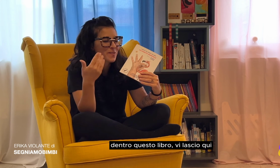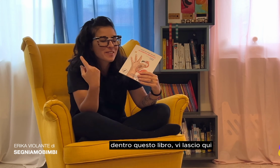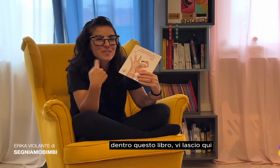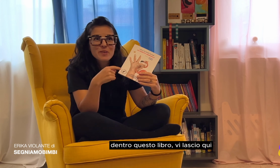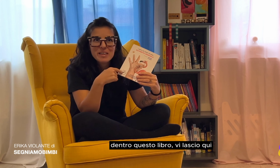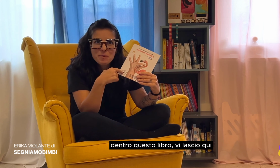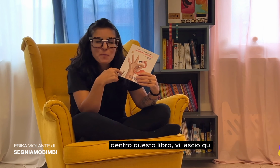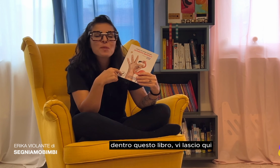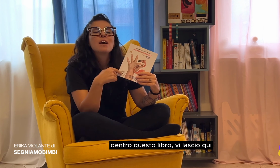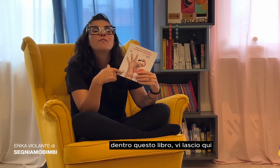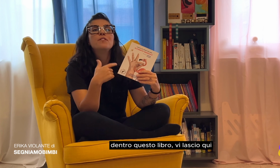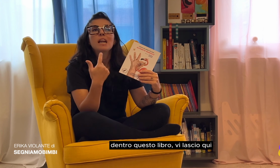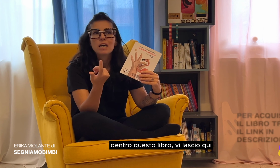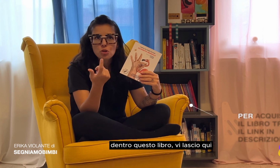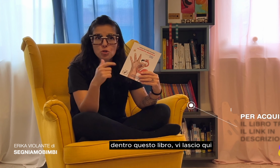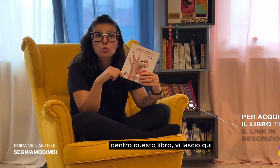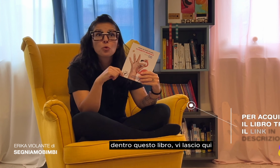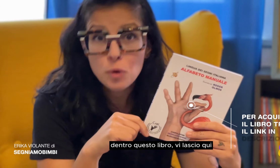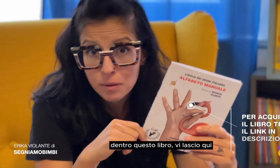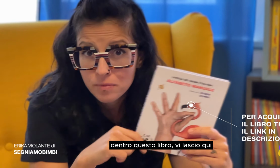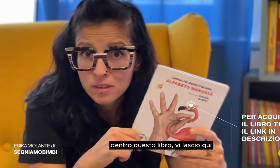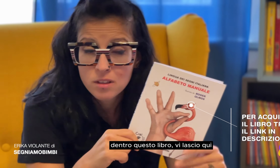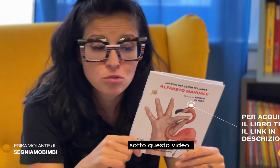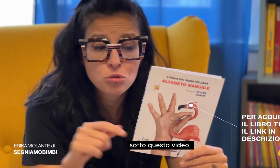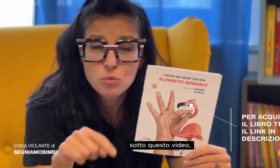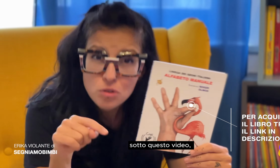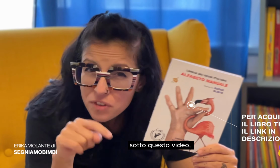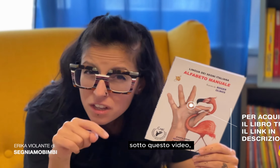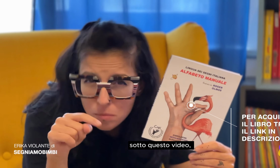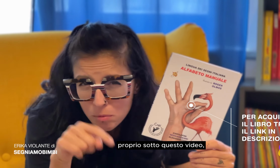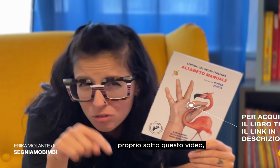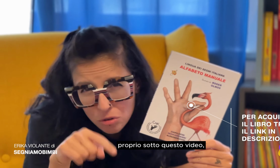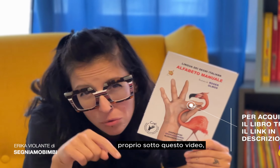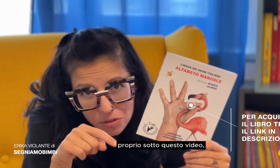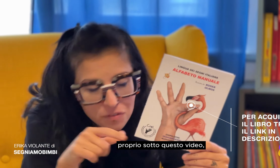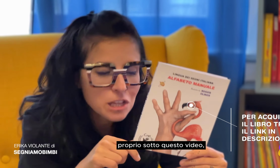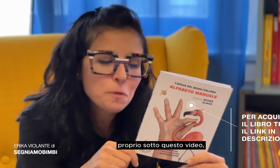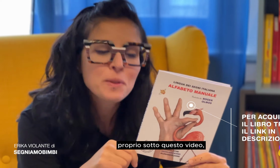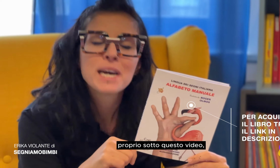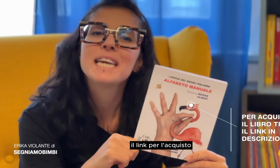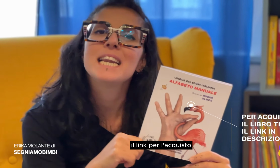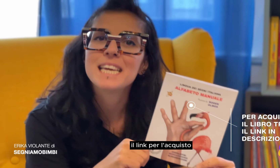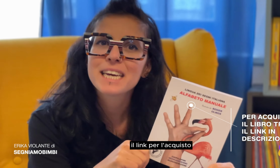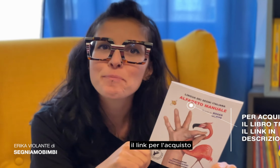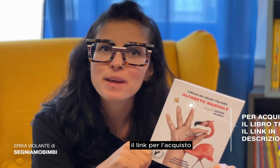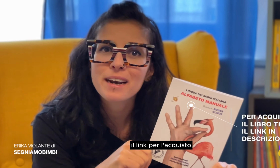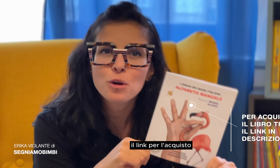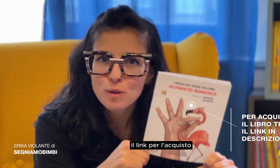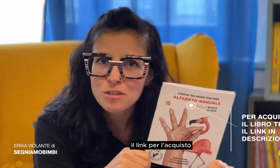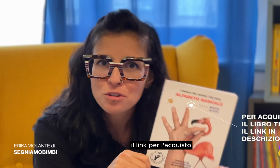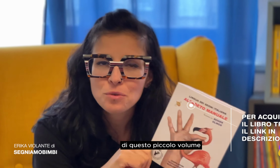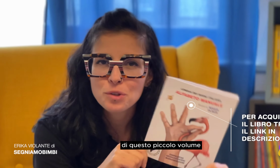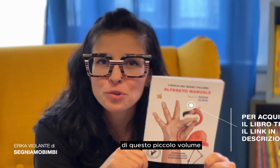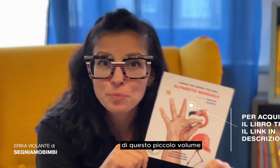questo libro, vi lascio qui, sotto questo video, proprio sotto questo video, il link per l'acquisto di questo